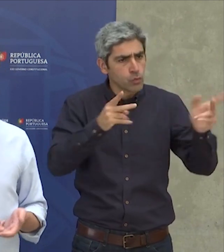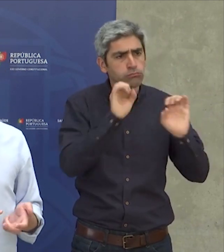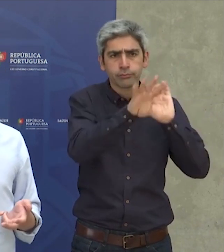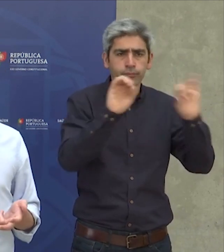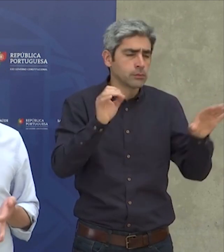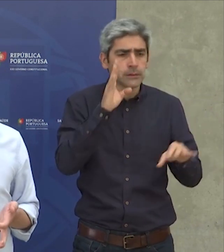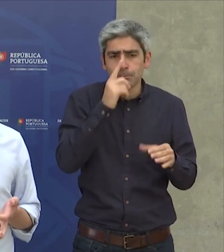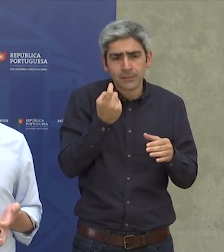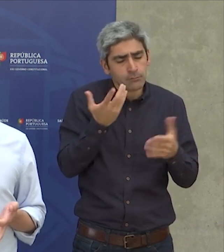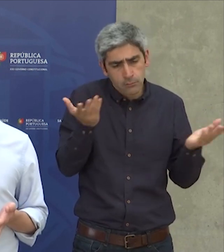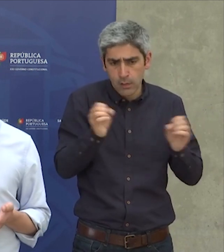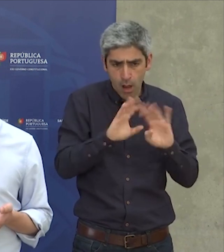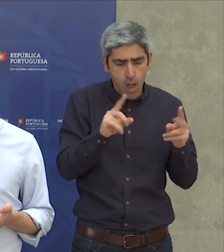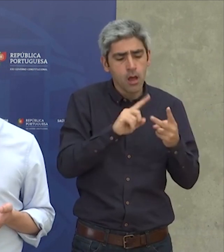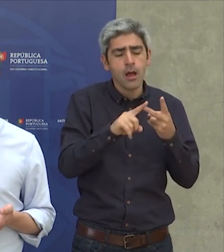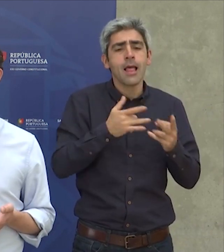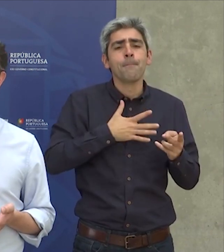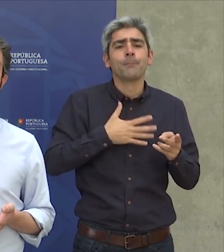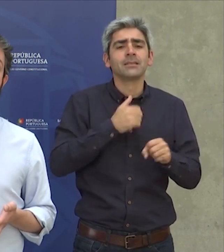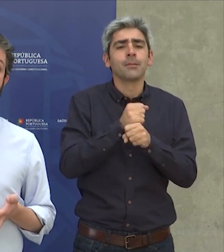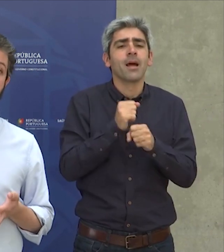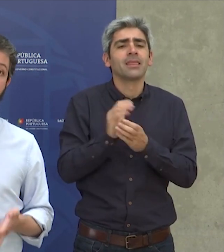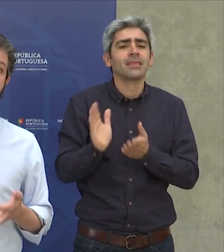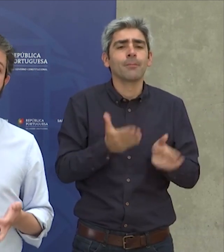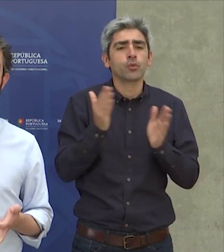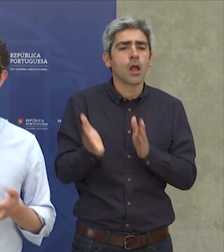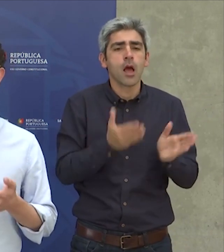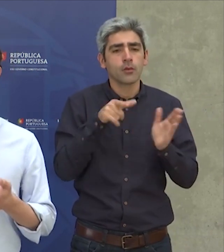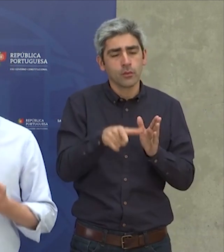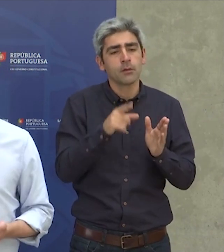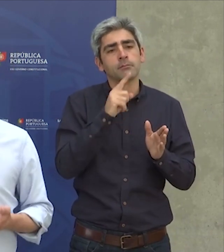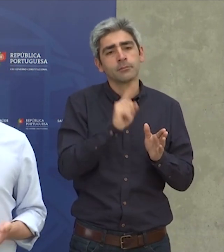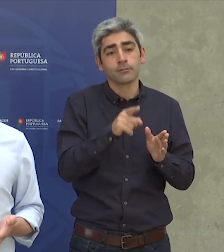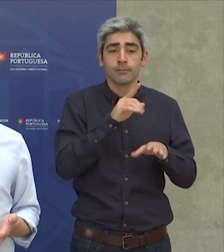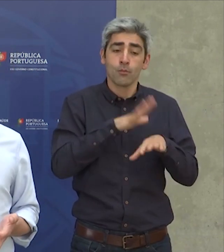óbvio. Garantir que as empresas de trabalho temporário, que podem estar